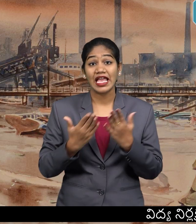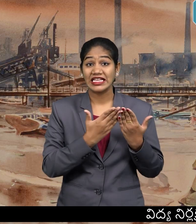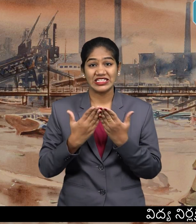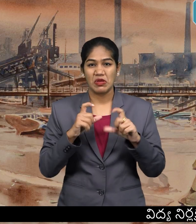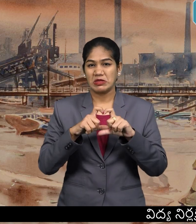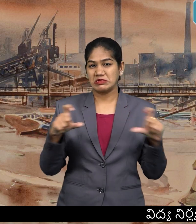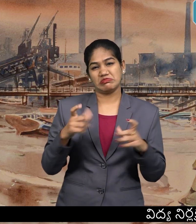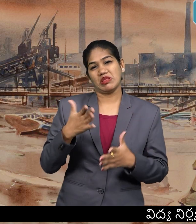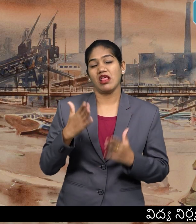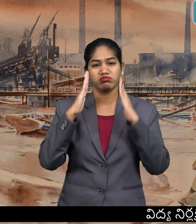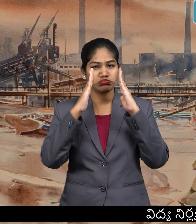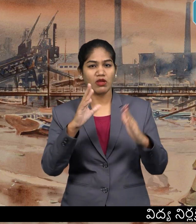విద్యా నిర్లక్ష్యం చేయబడింది.